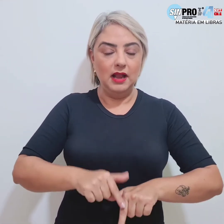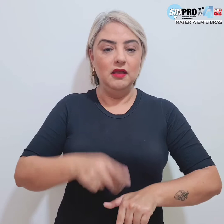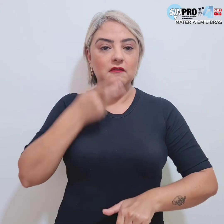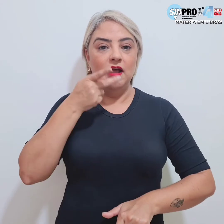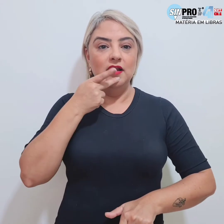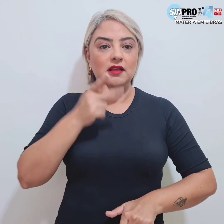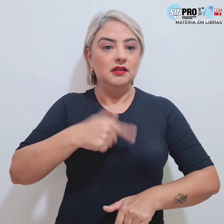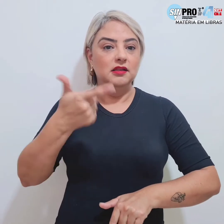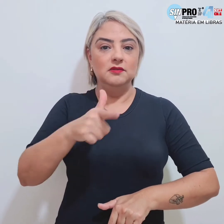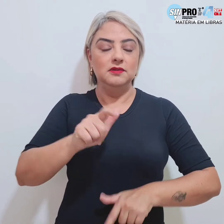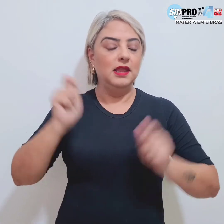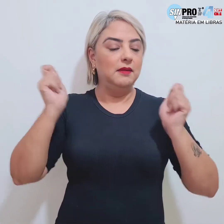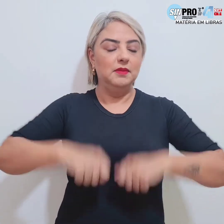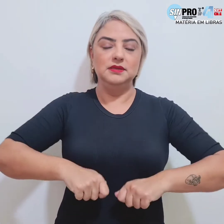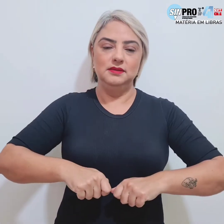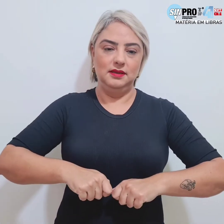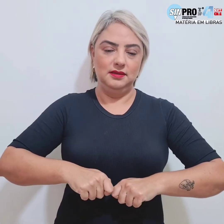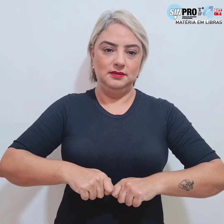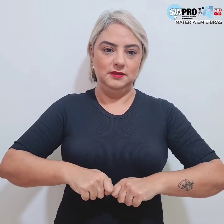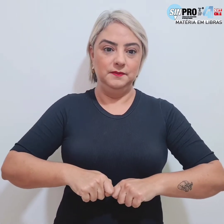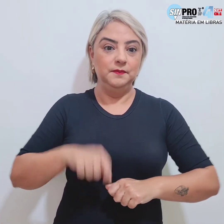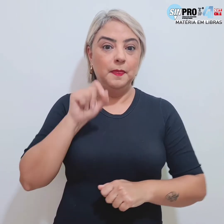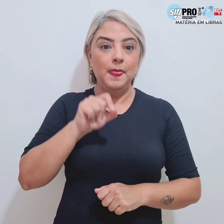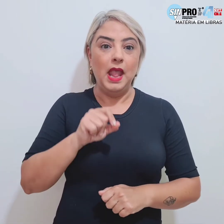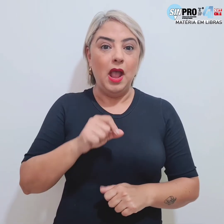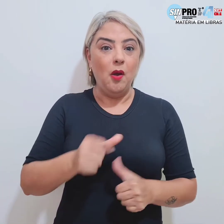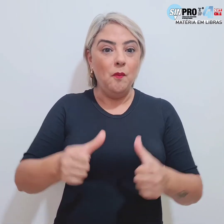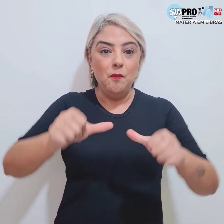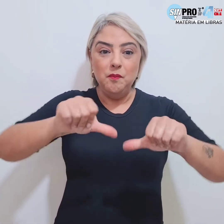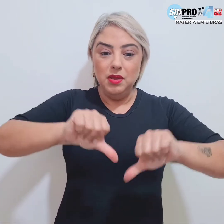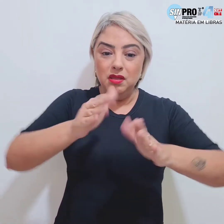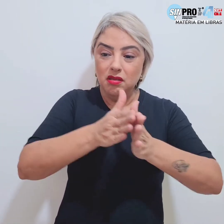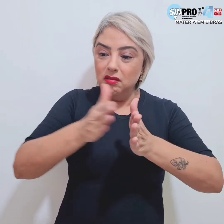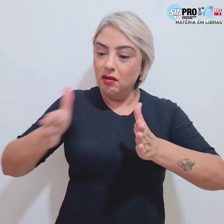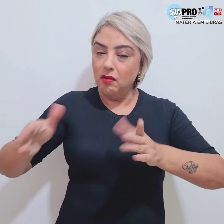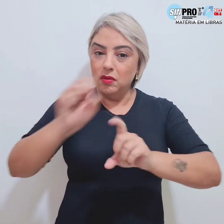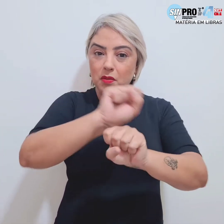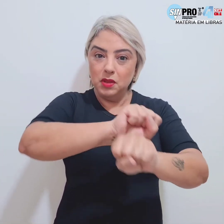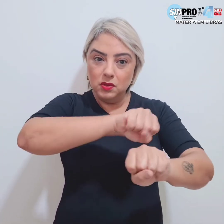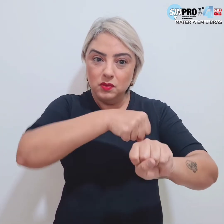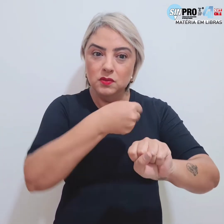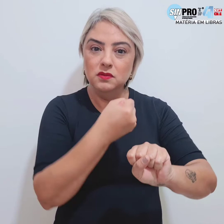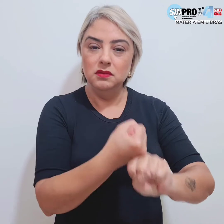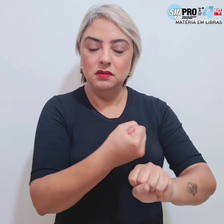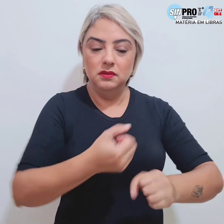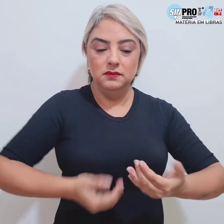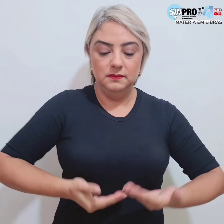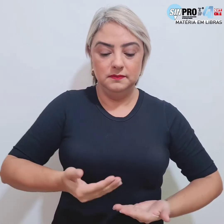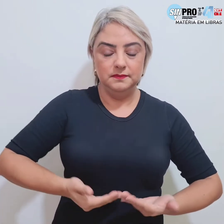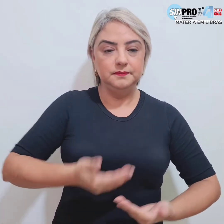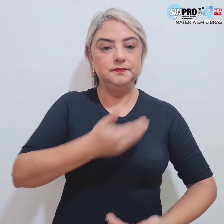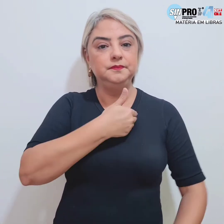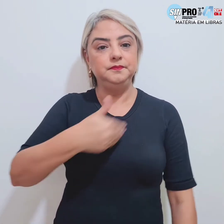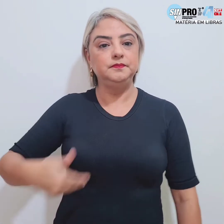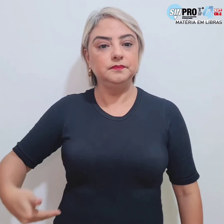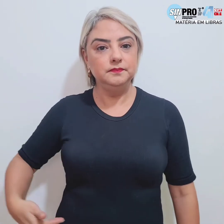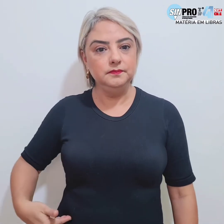ineficientes. Em meio ao pior momento do século, os serviços públicos se